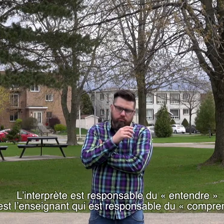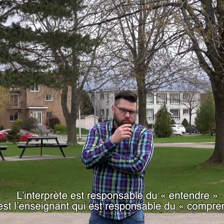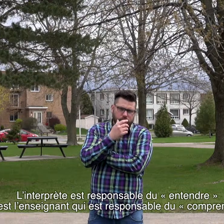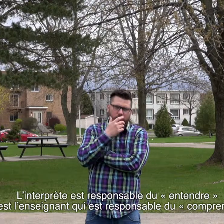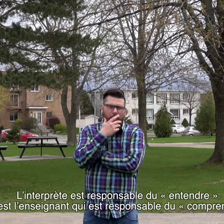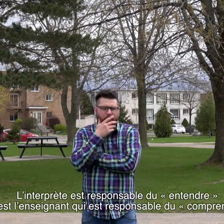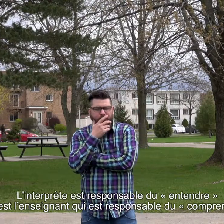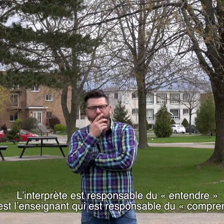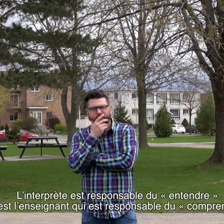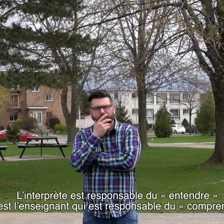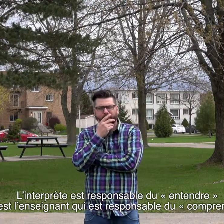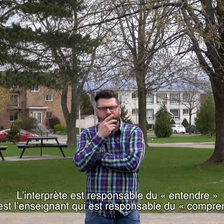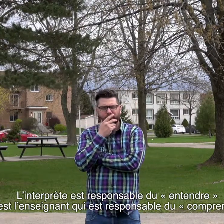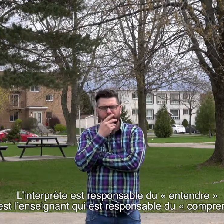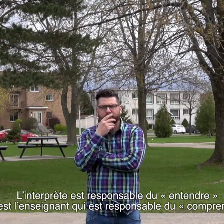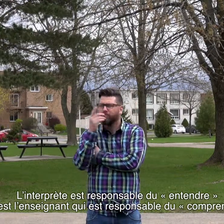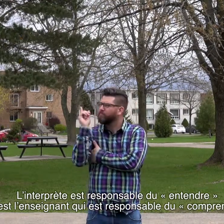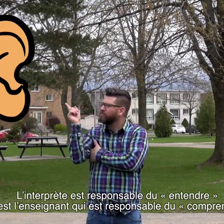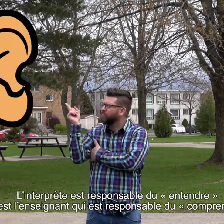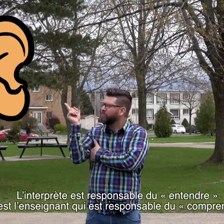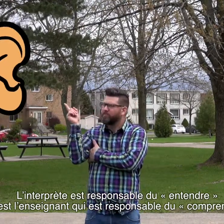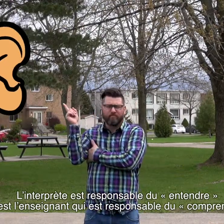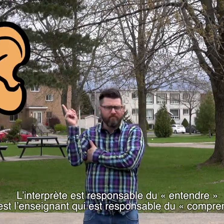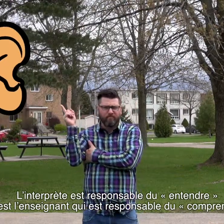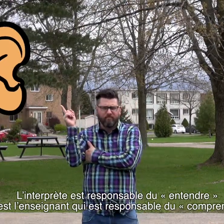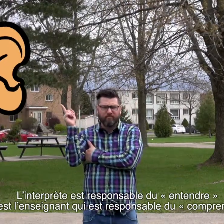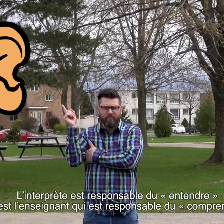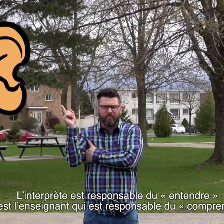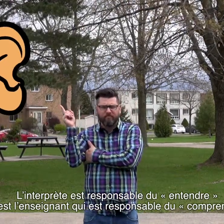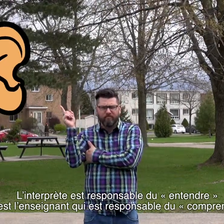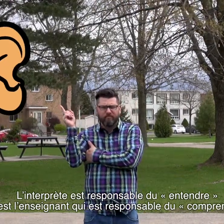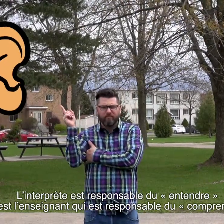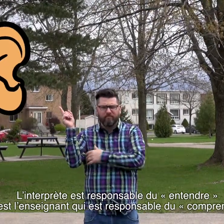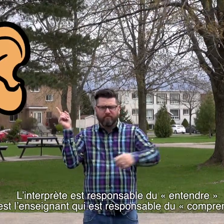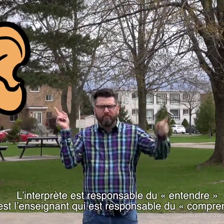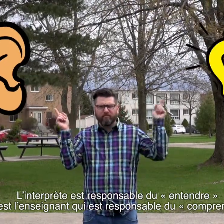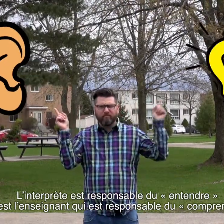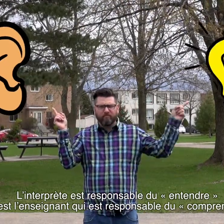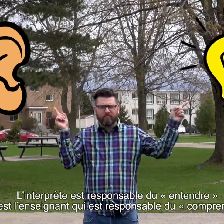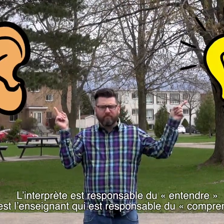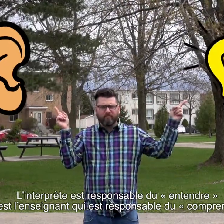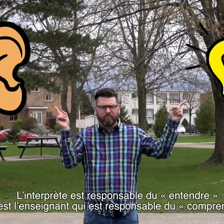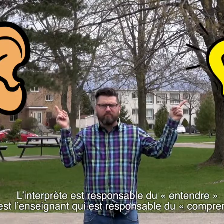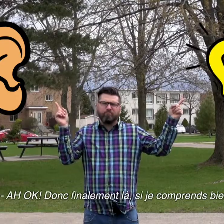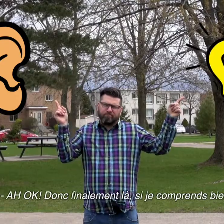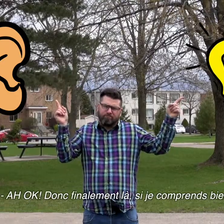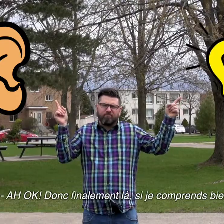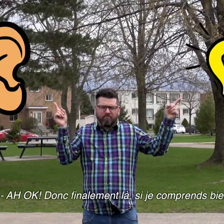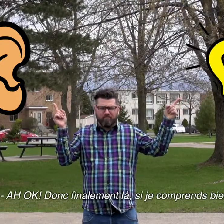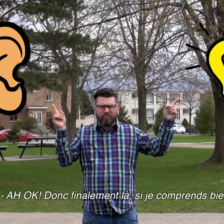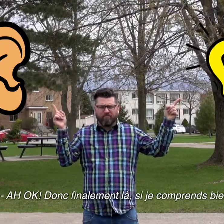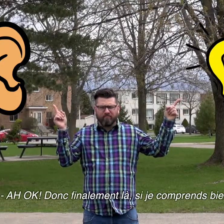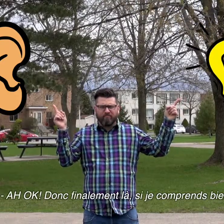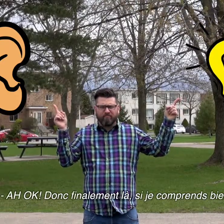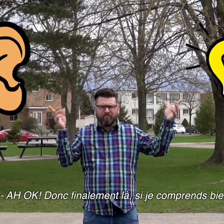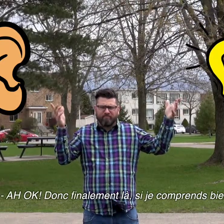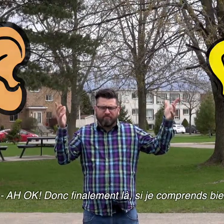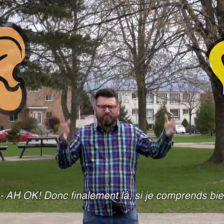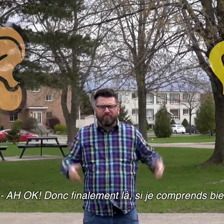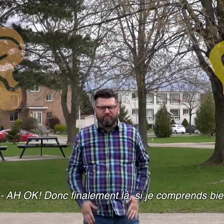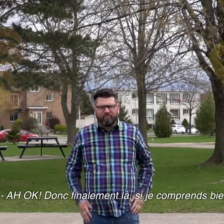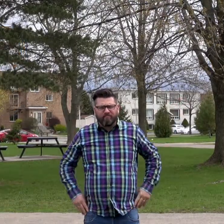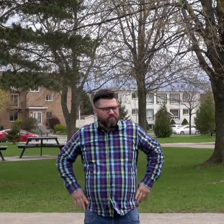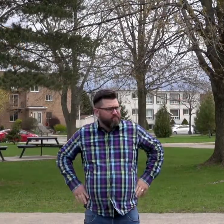L'interprète est responsable du « entendre » et c l'enseignant qui est responsable du « comprendre ». OK, donc finalement,